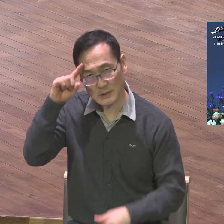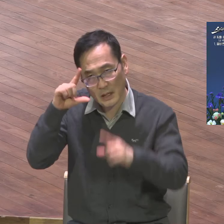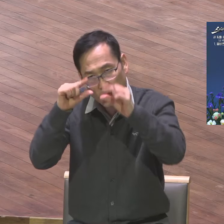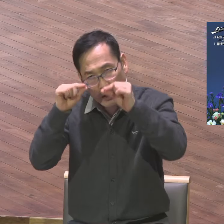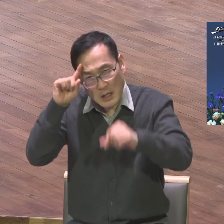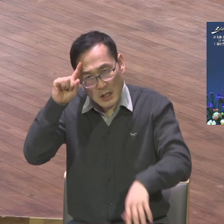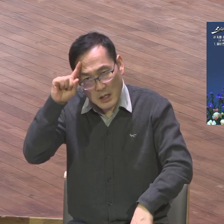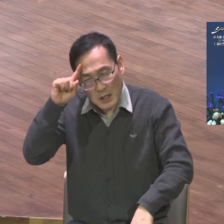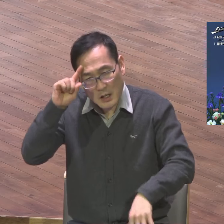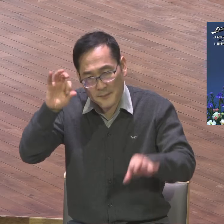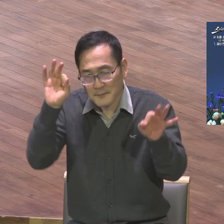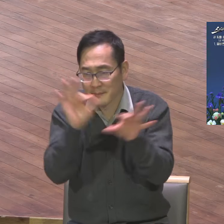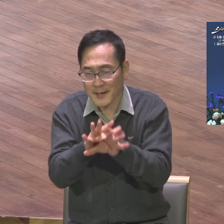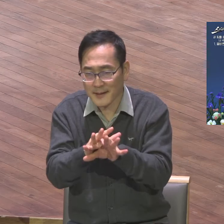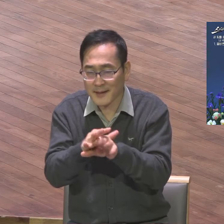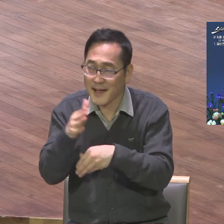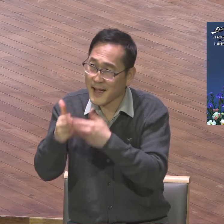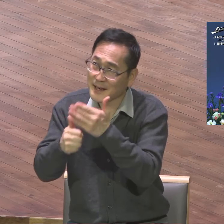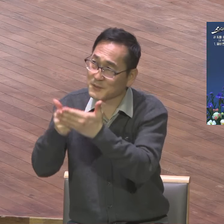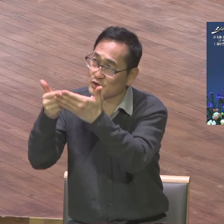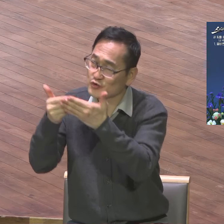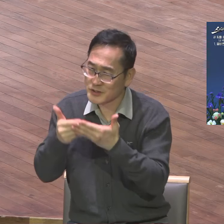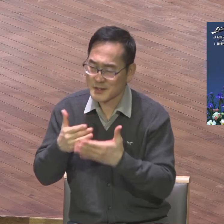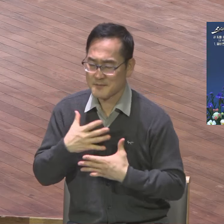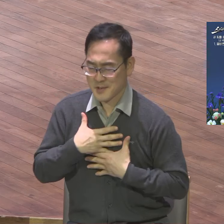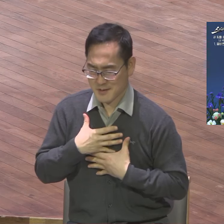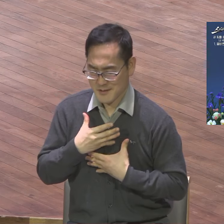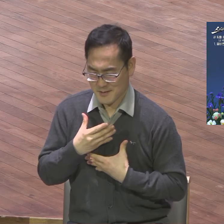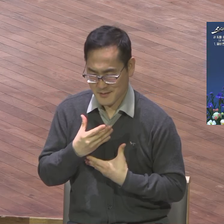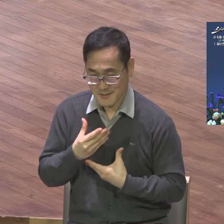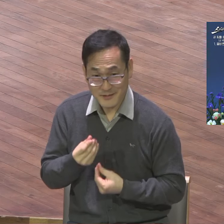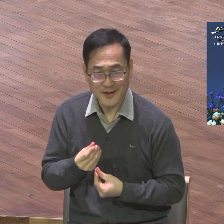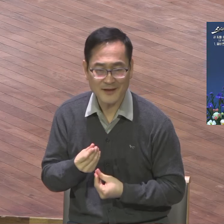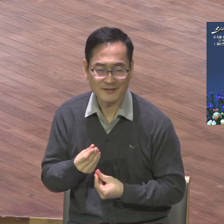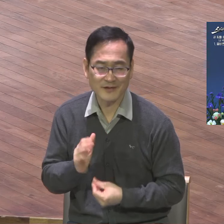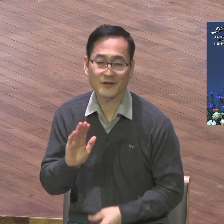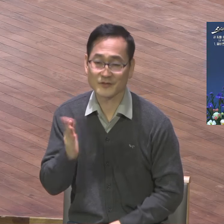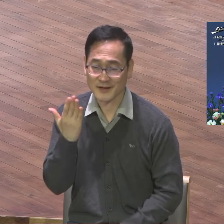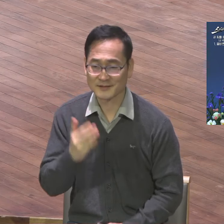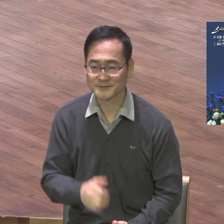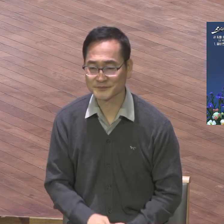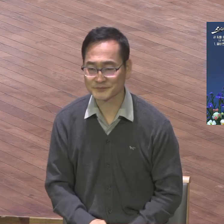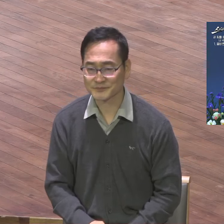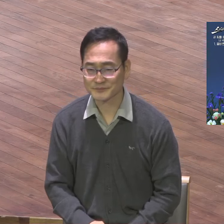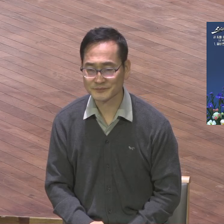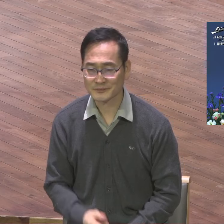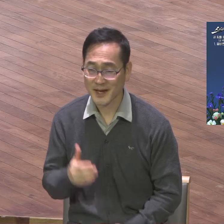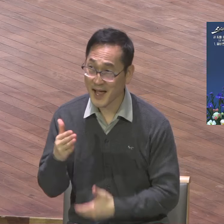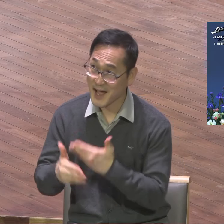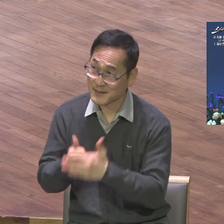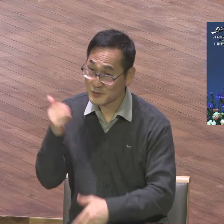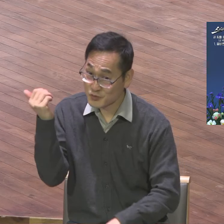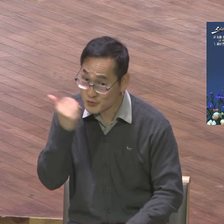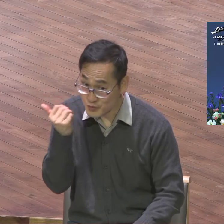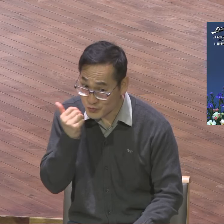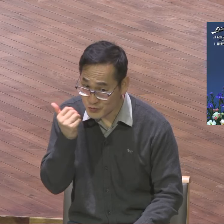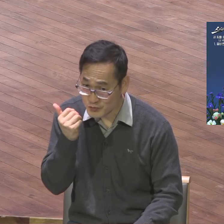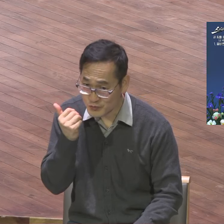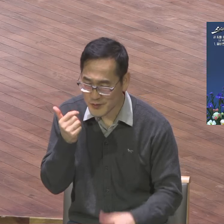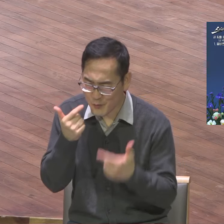이런 하나님이 주시는 이 삶으로 바뀌게 돼요. 영계 모든 성도들 하나님이 누구신지 분명히